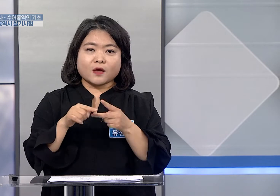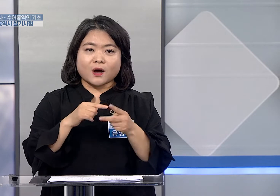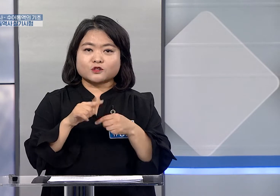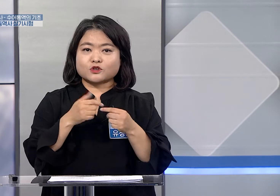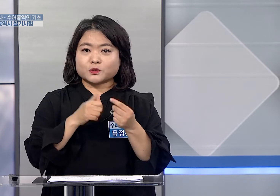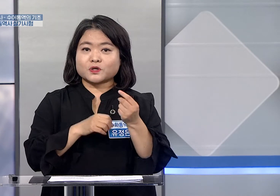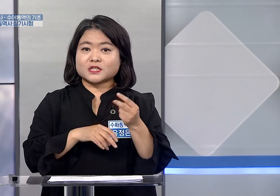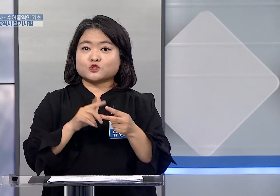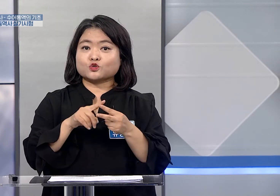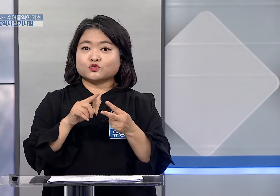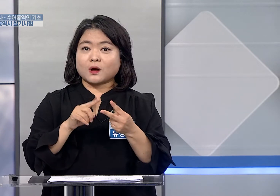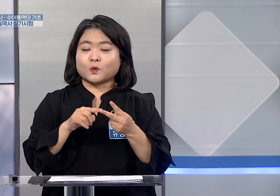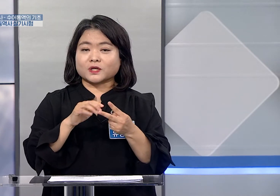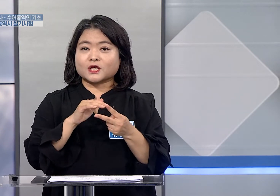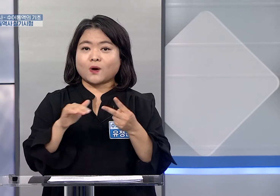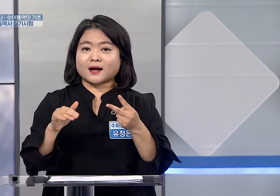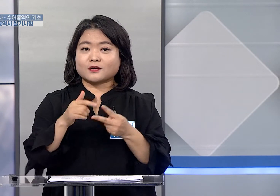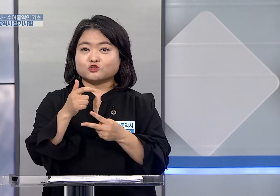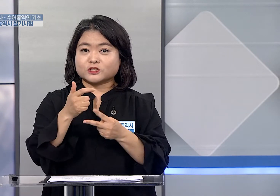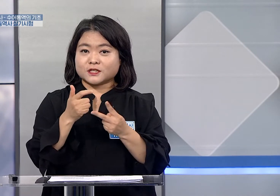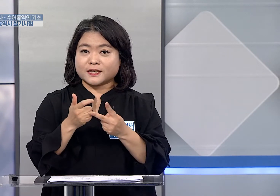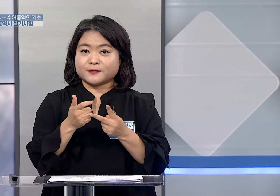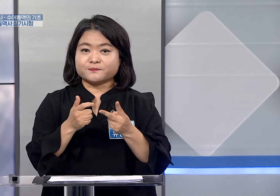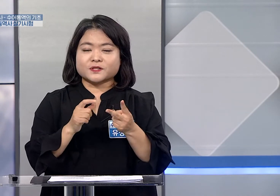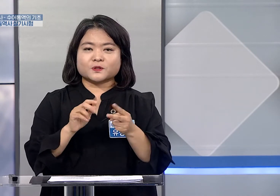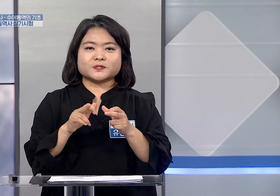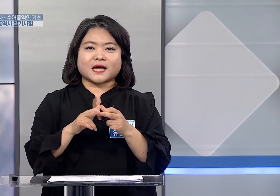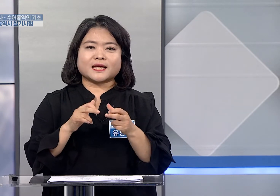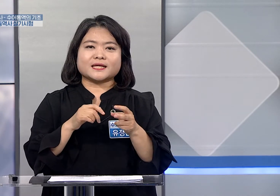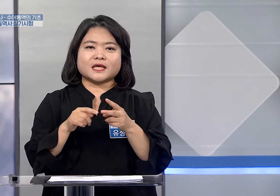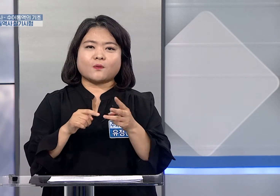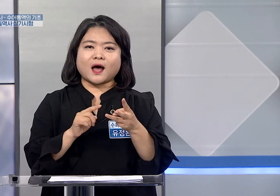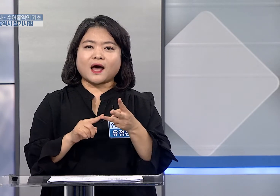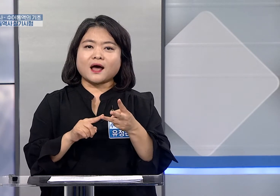이해와 수화통역 기초 두 과목이 과락 60, 그리고 장애 이해와